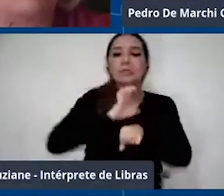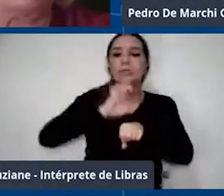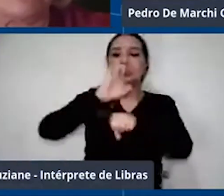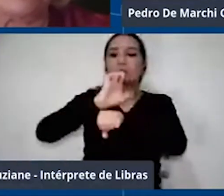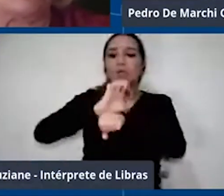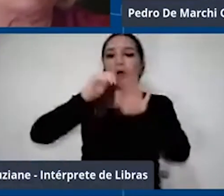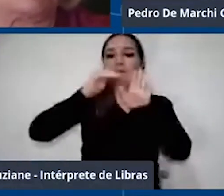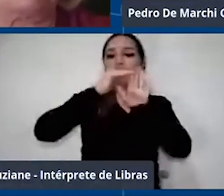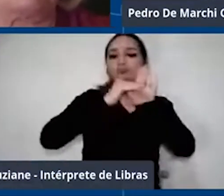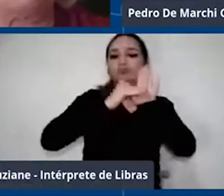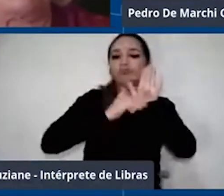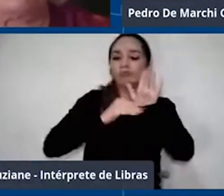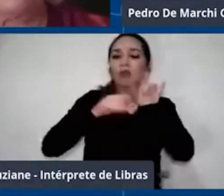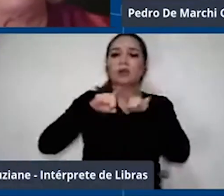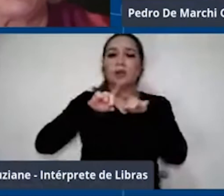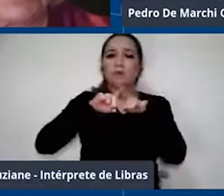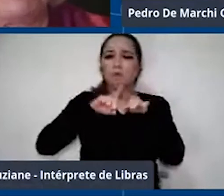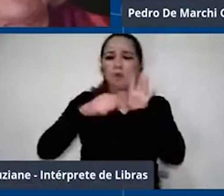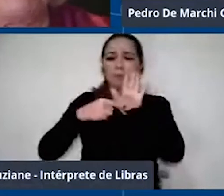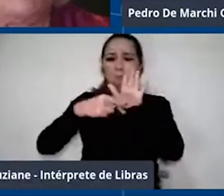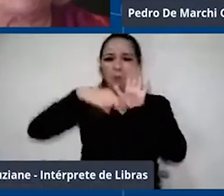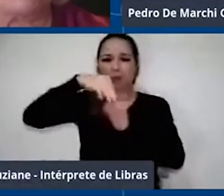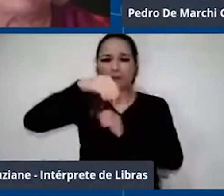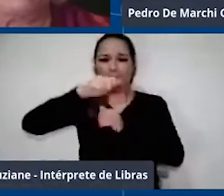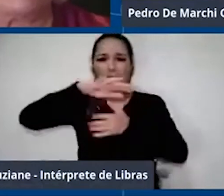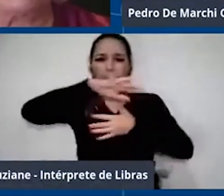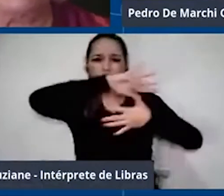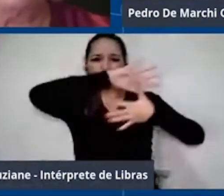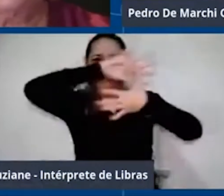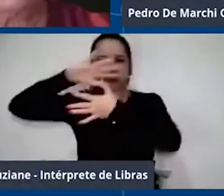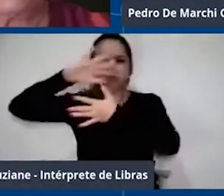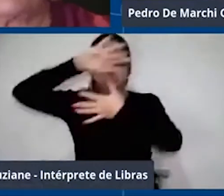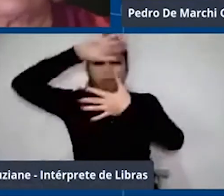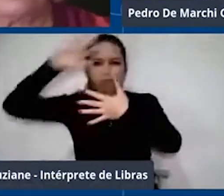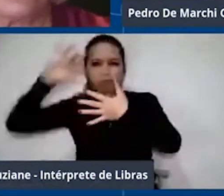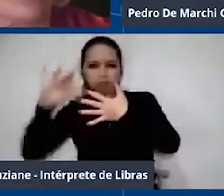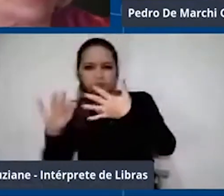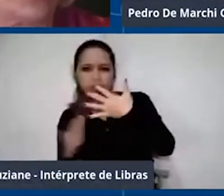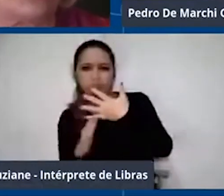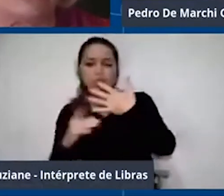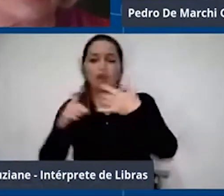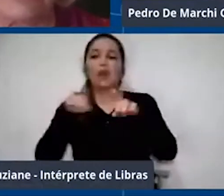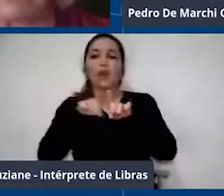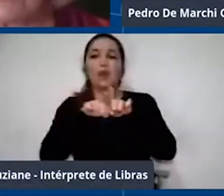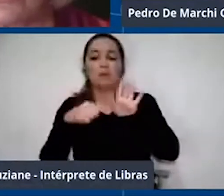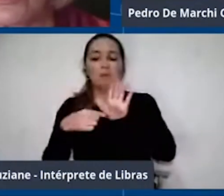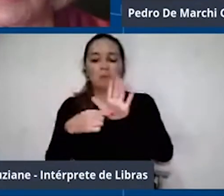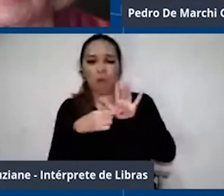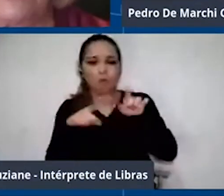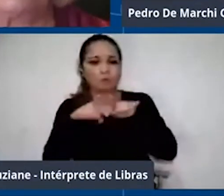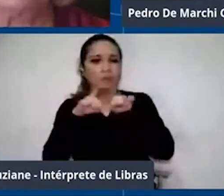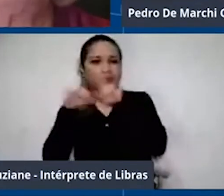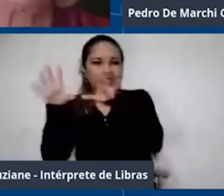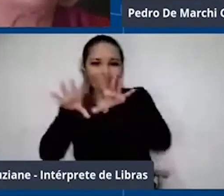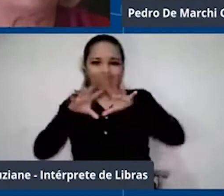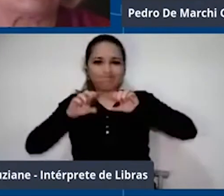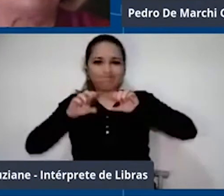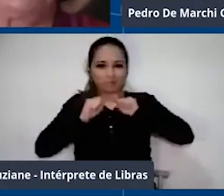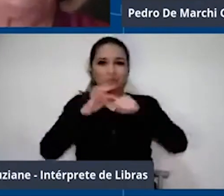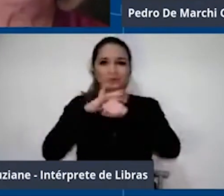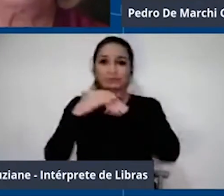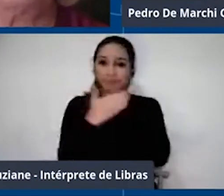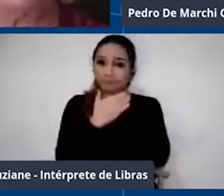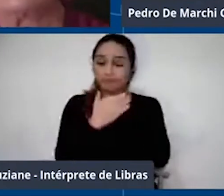aparece um mapa sobre o comportamento da pandemia, da contaminação, da situação dos hospitais, tudo